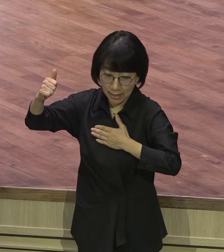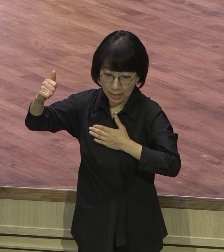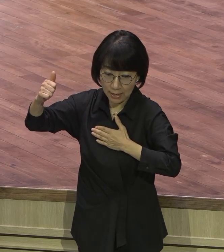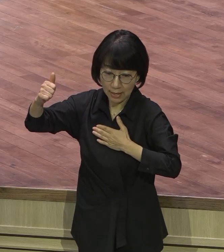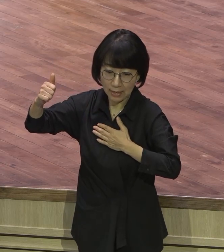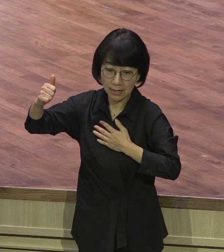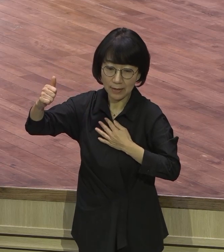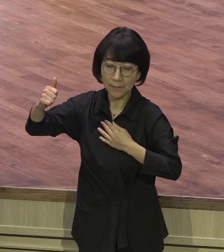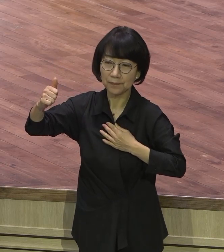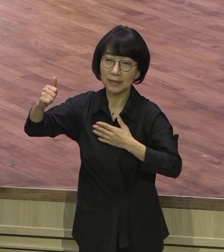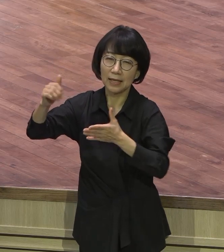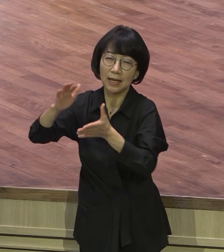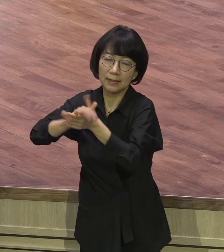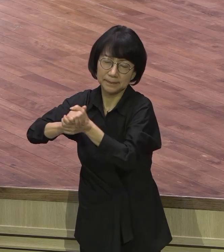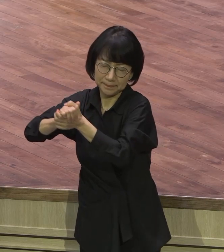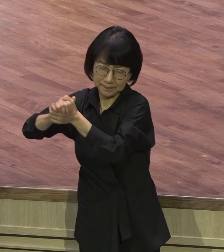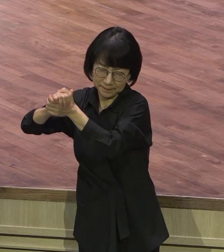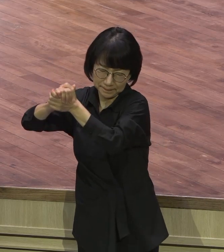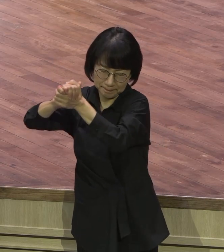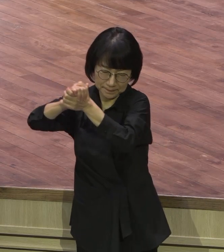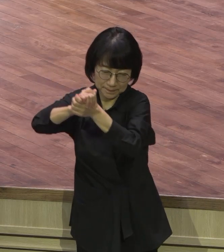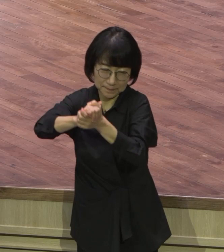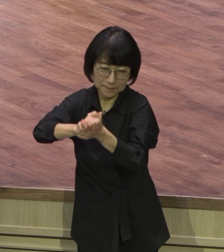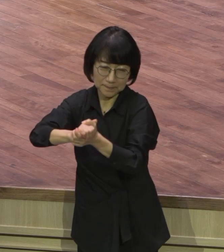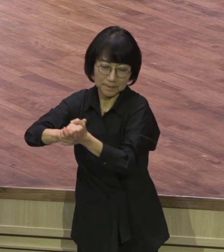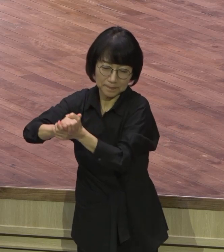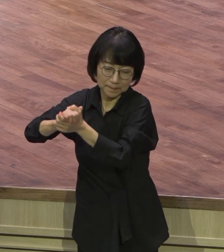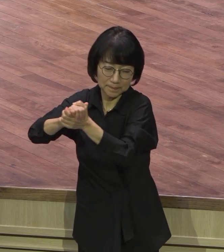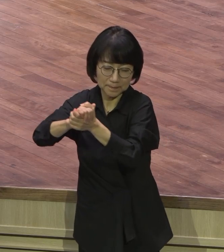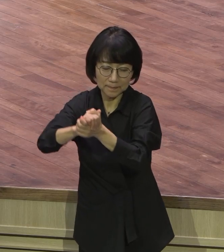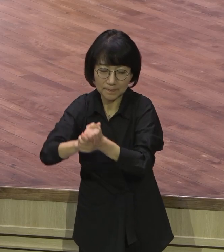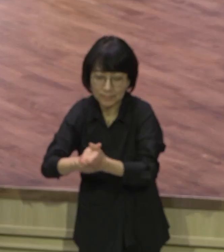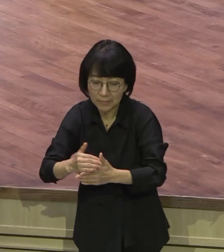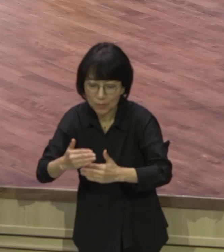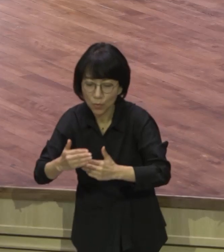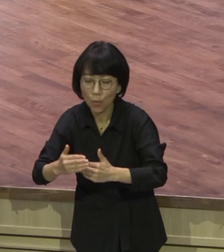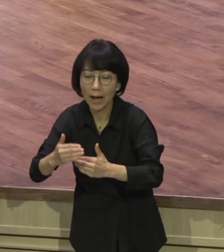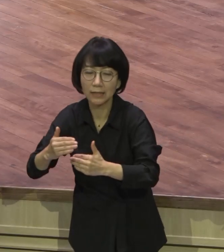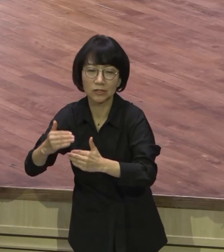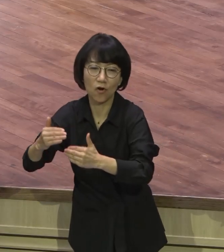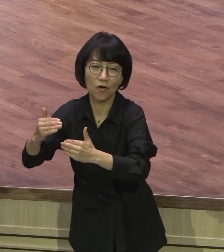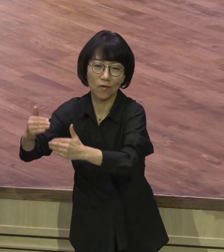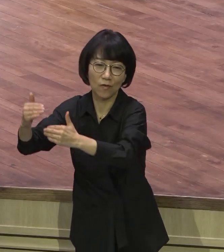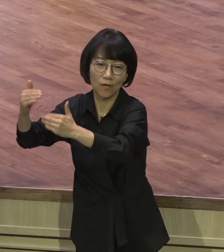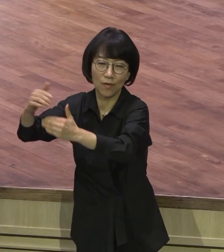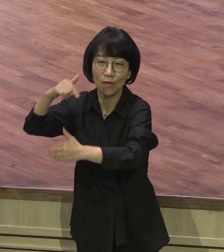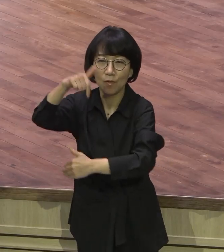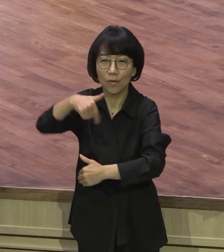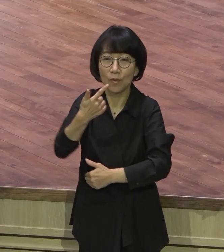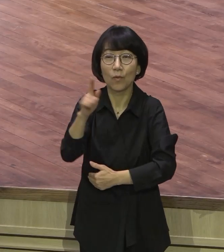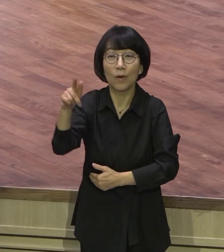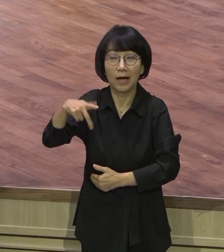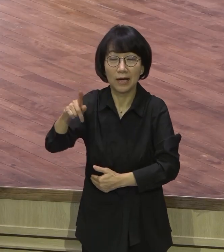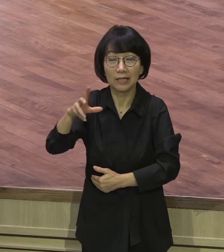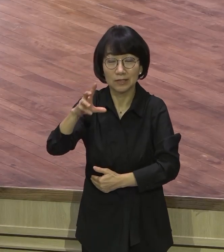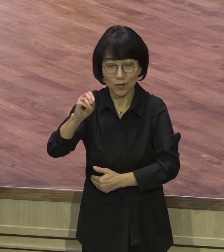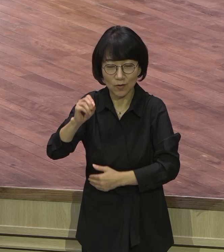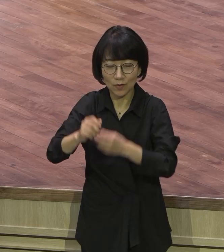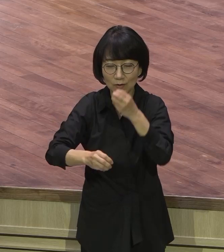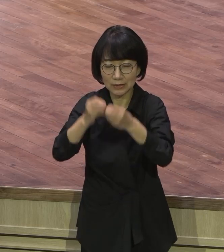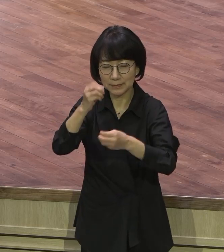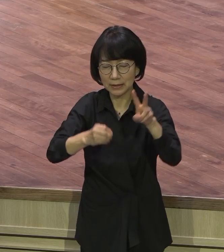친밀함을 쌓는 과정이고 이것은 그리스도인의 본질적 모습이다 그래서 10편 25편